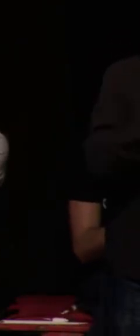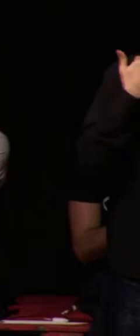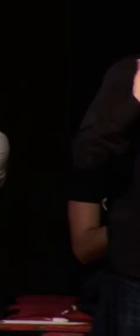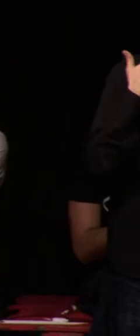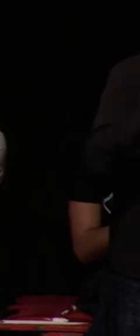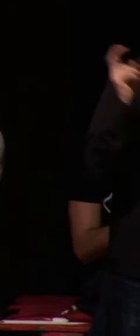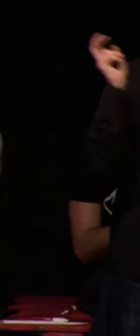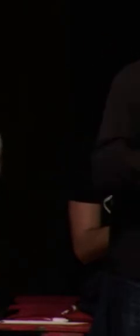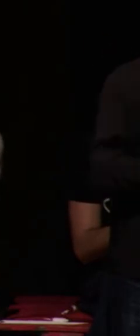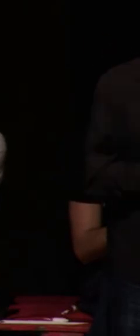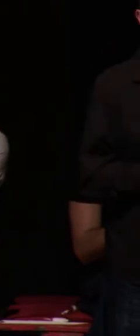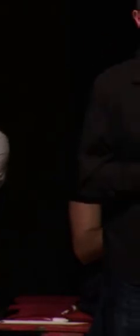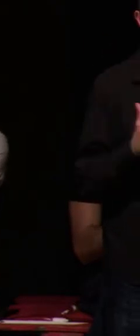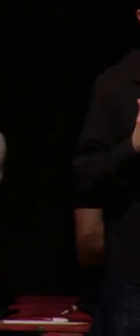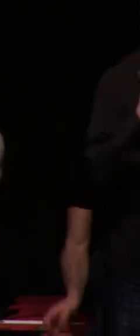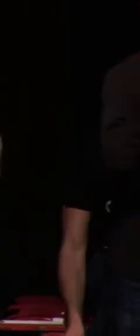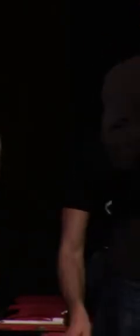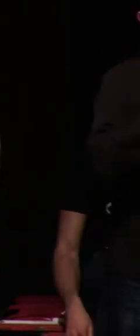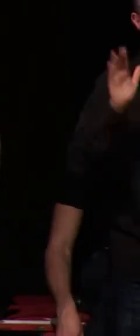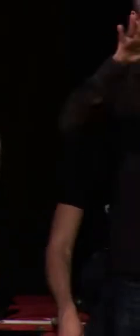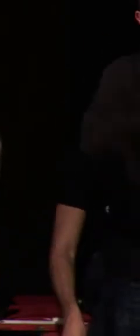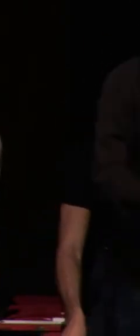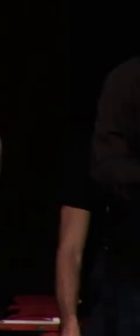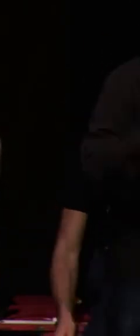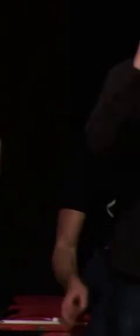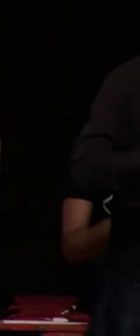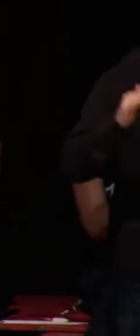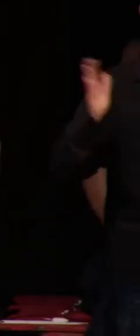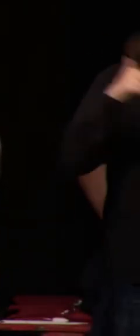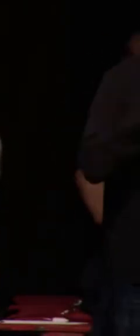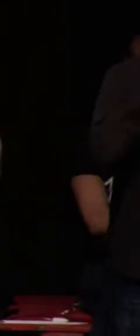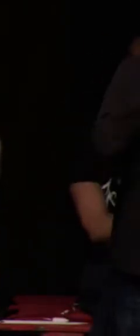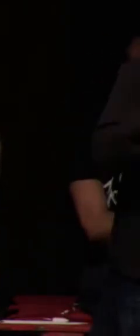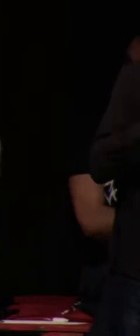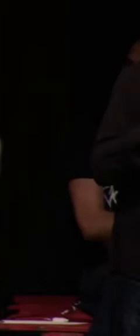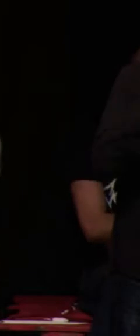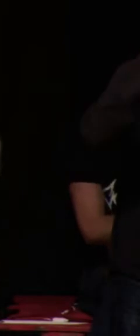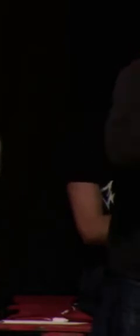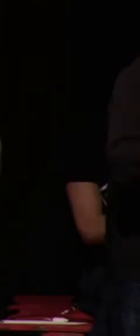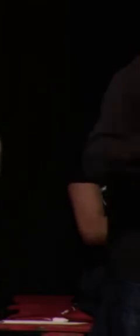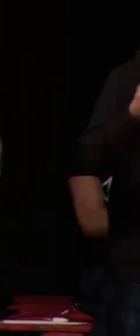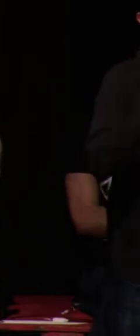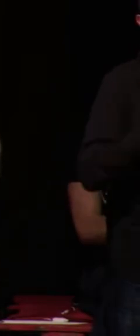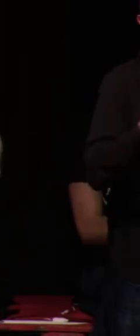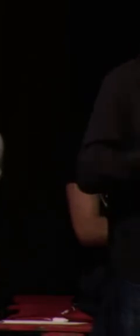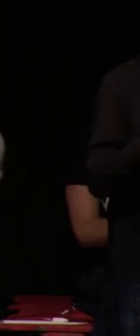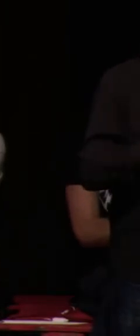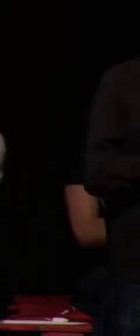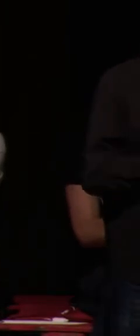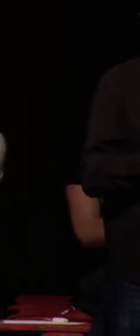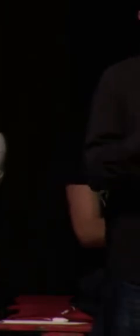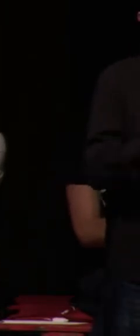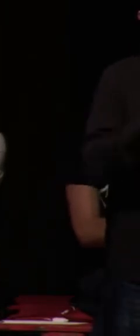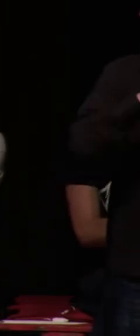venint. Som els desnonaments que aturarem, som les desigualtats que combatrem, som les cooperatives que generarem, som els CIEs que tancarem,